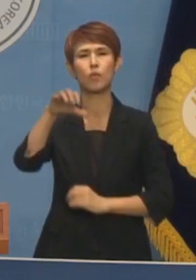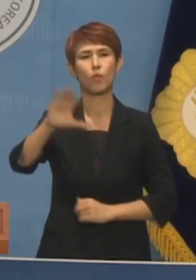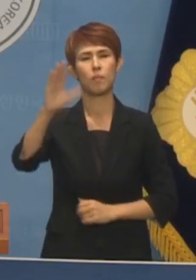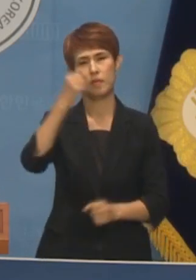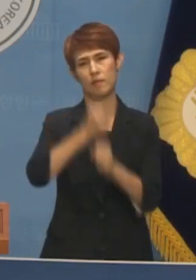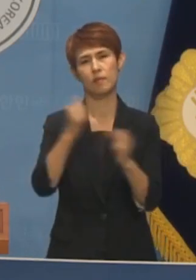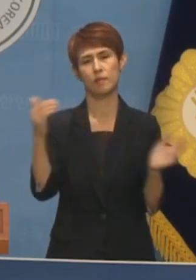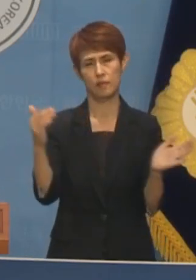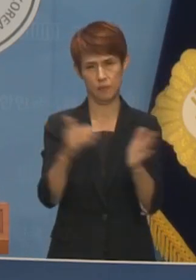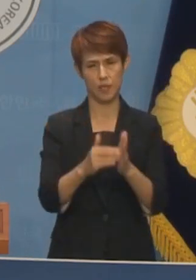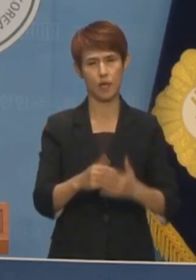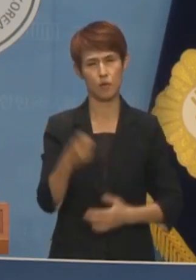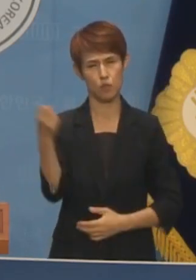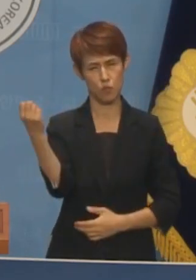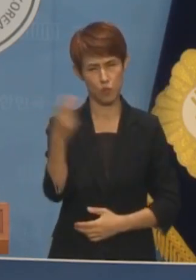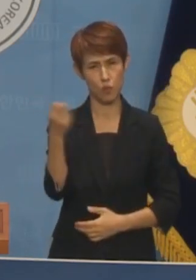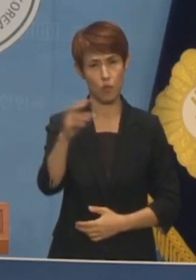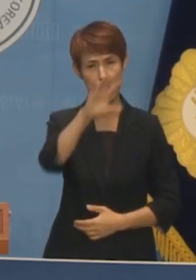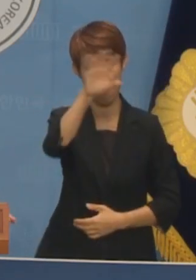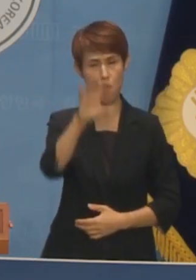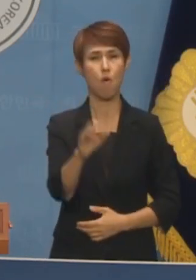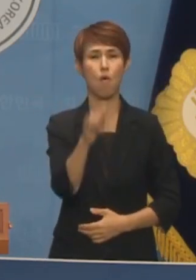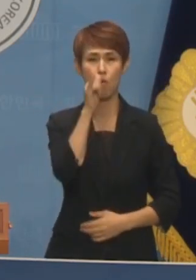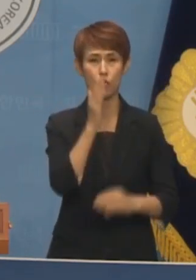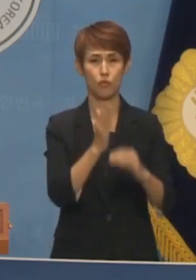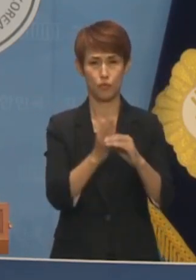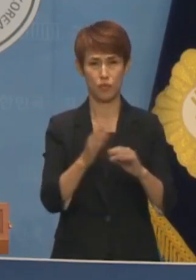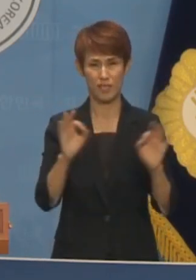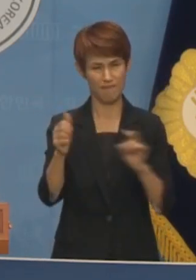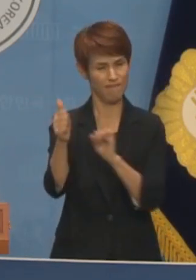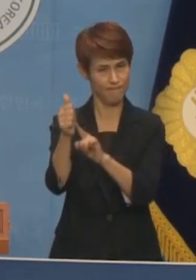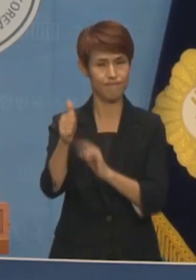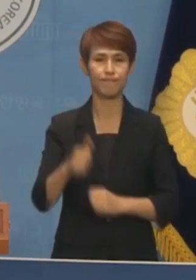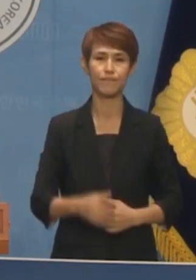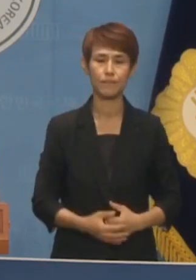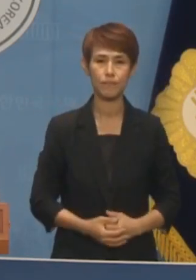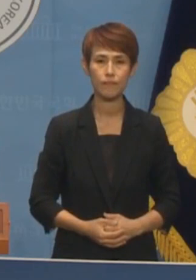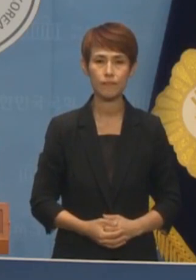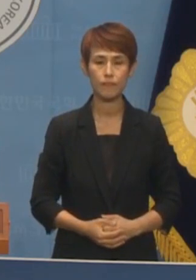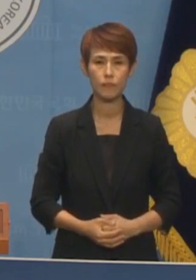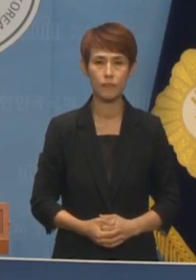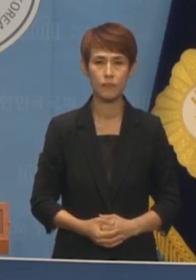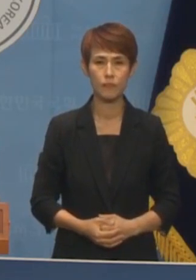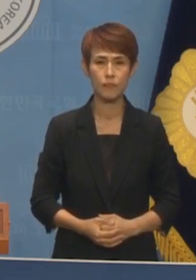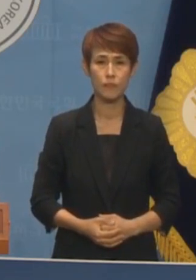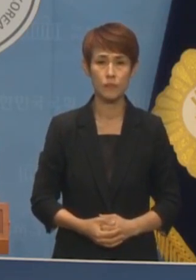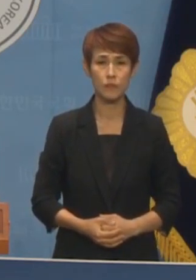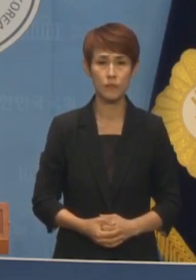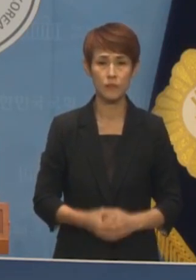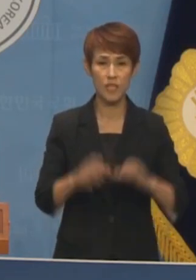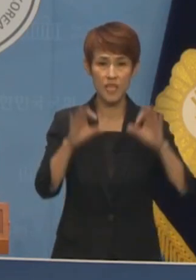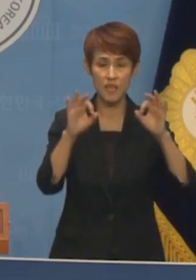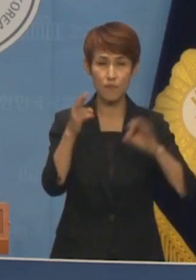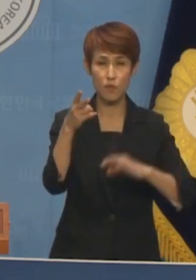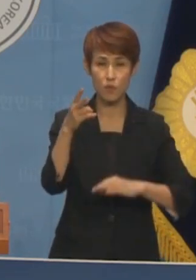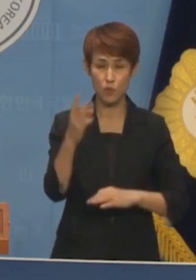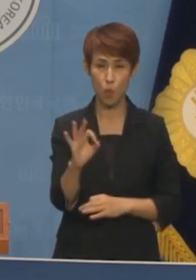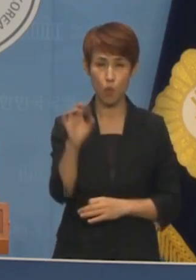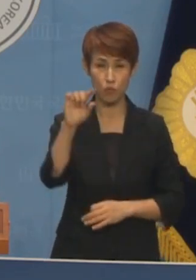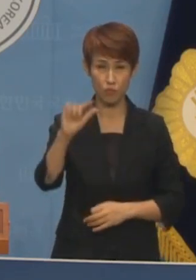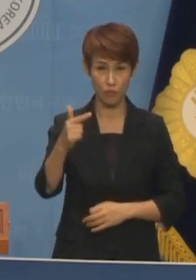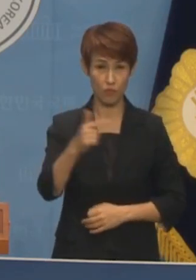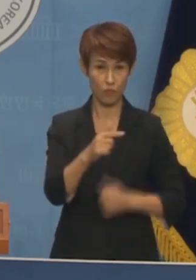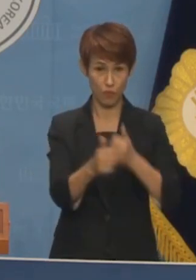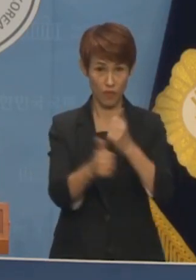지속 반복적으로 훼손시키고 있습니다. 뿐만이 아닙니다. 김용원 의원은